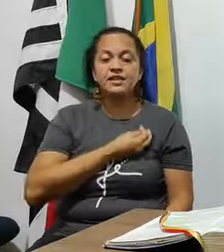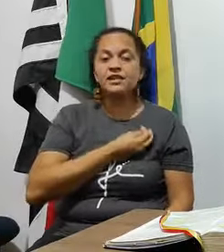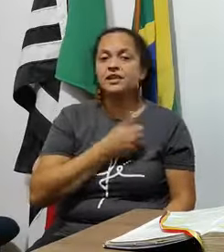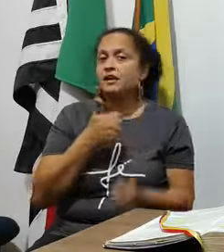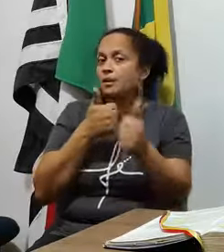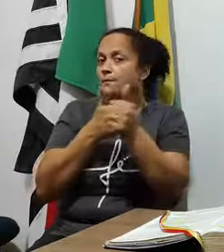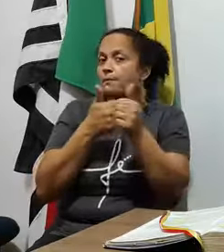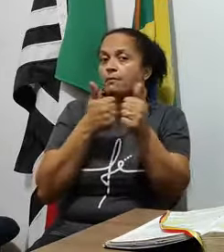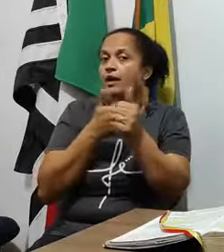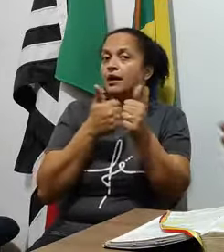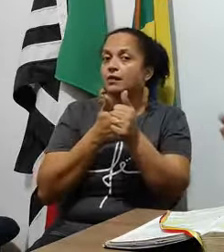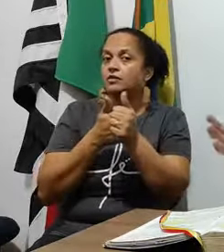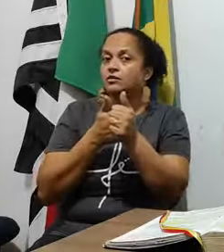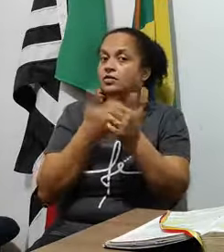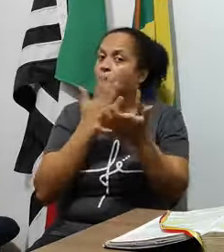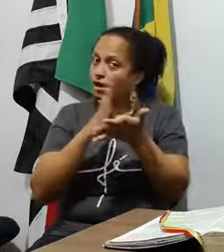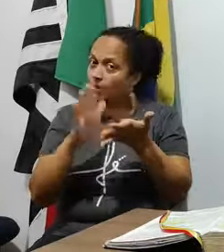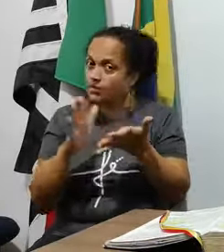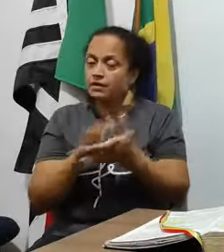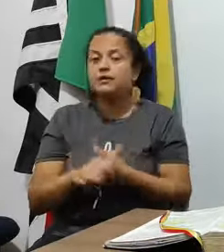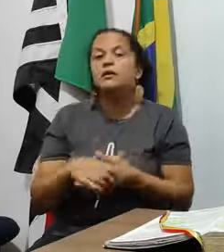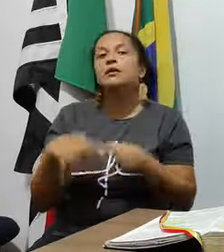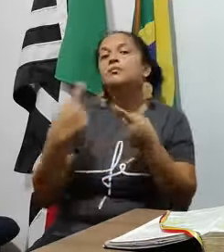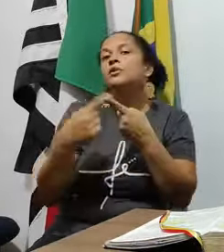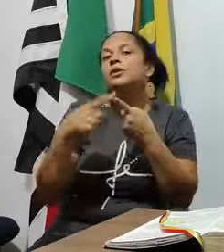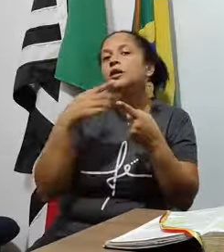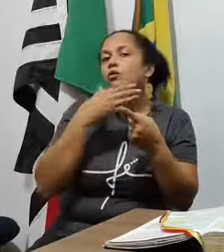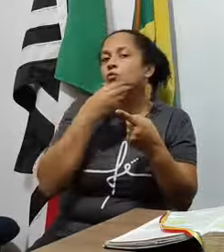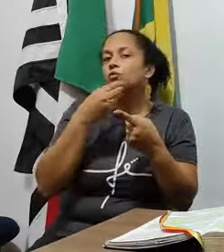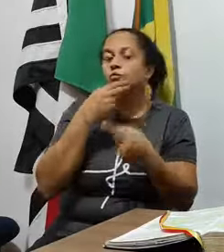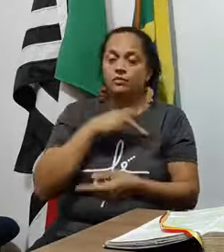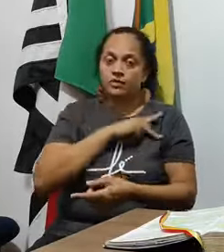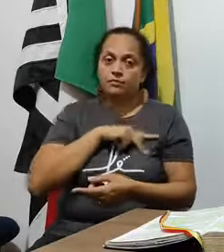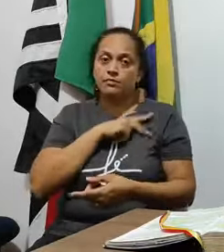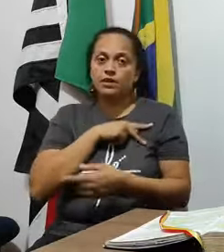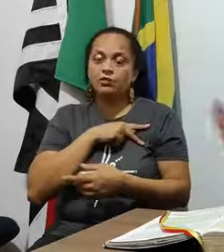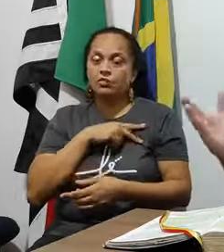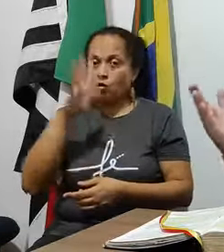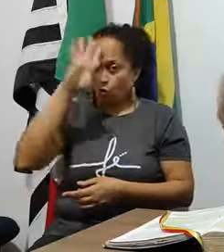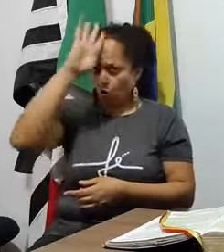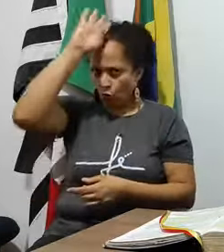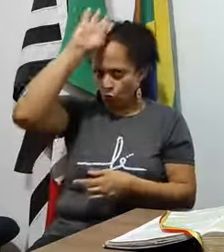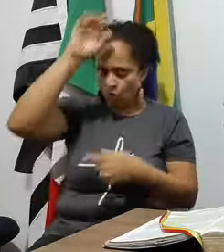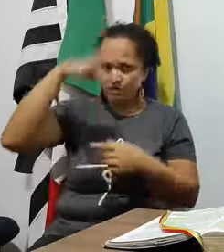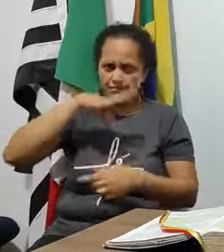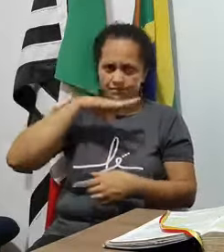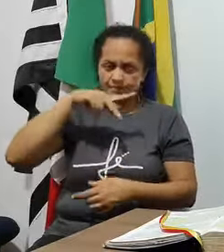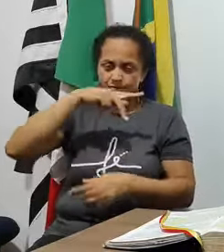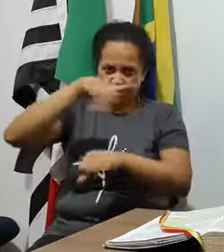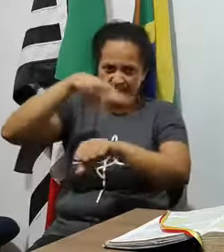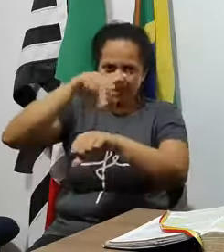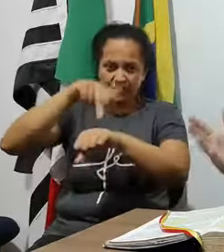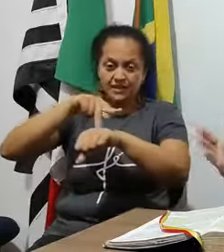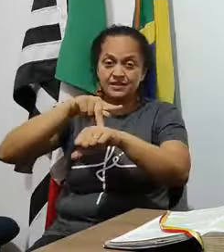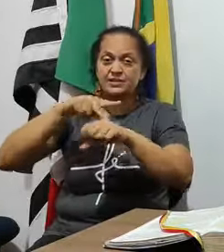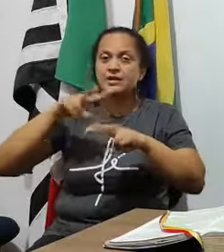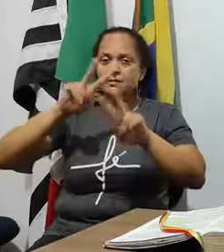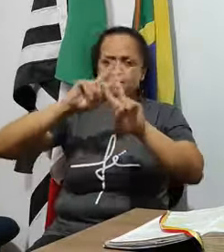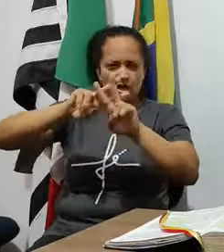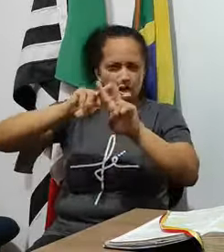preso, numa prisão domiciliar, ficou 2 anos ali, e ele pôde receber muita gente ali, ele pregou